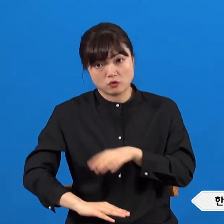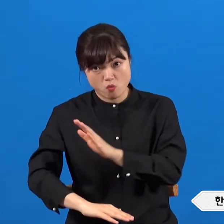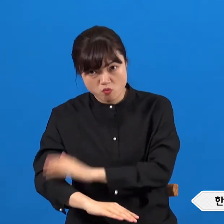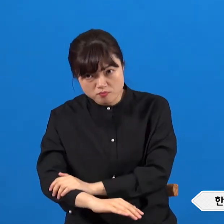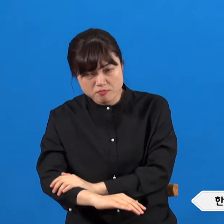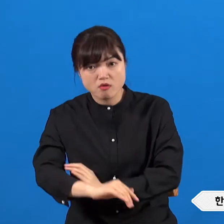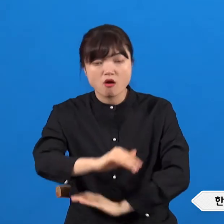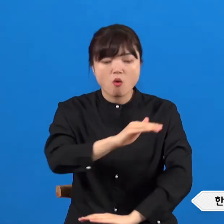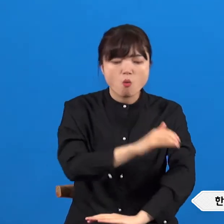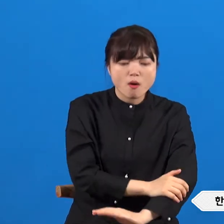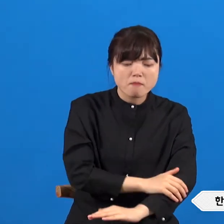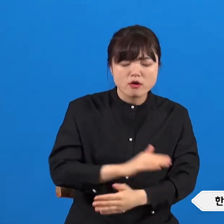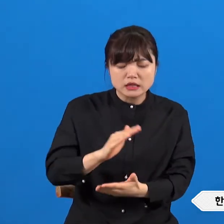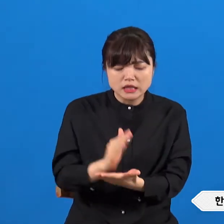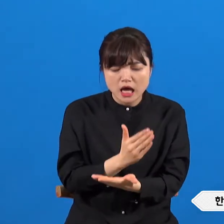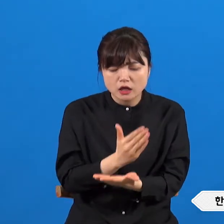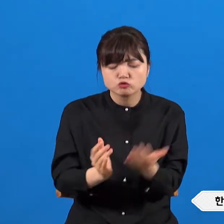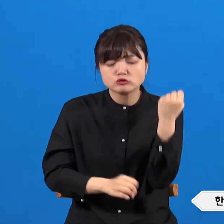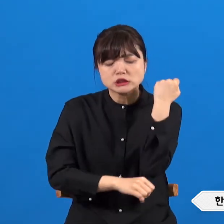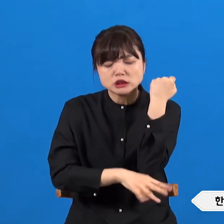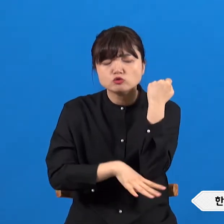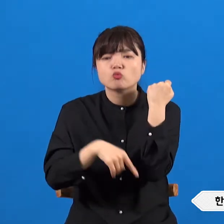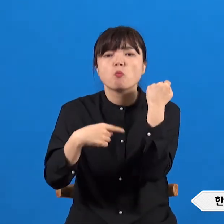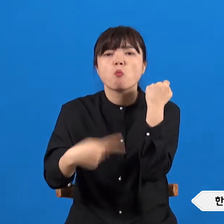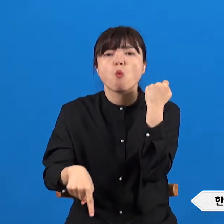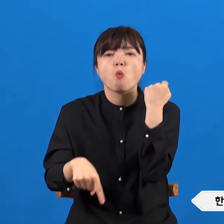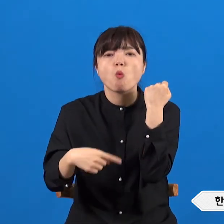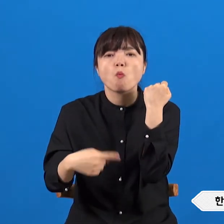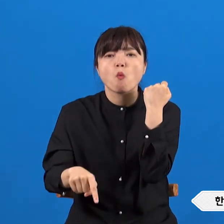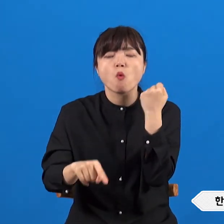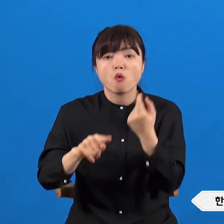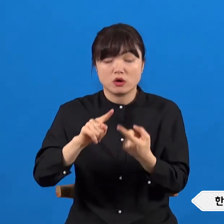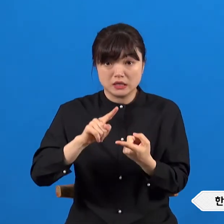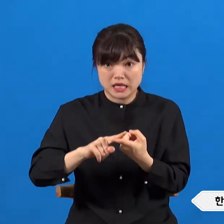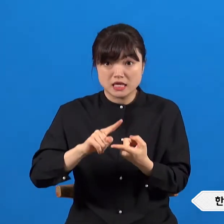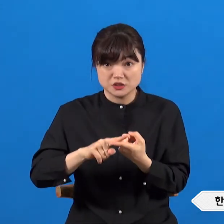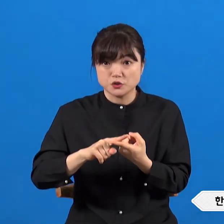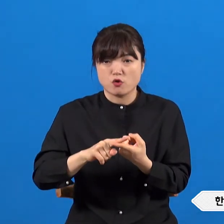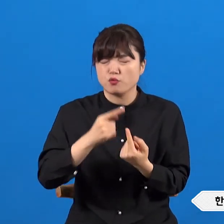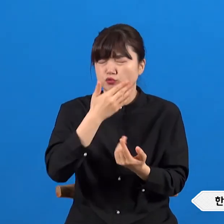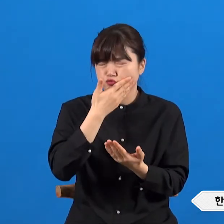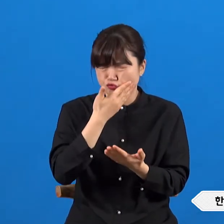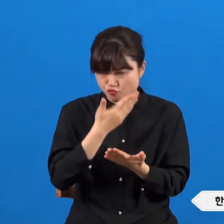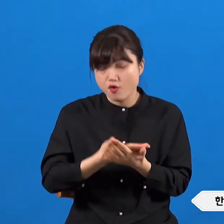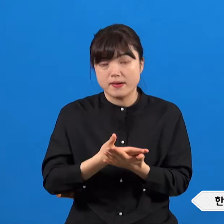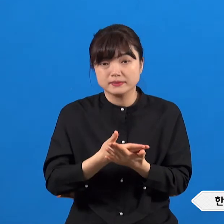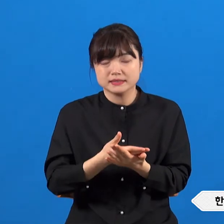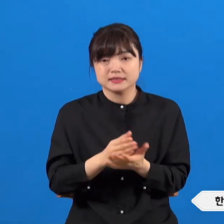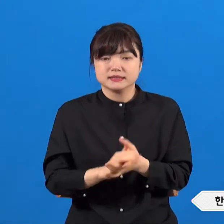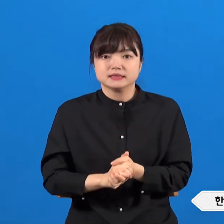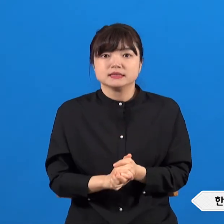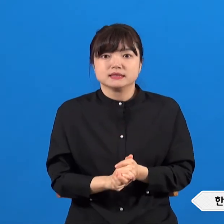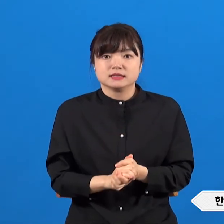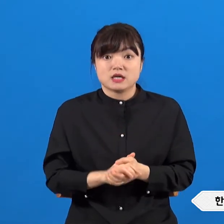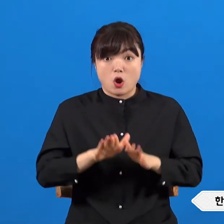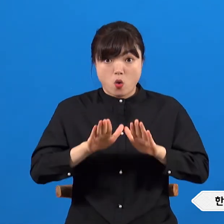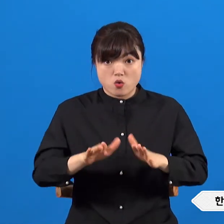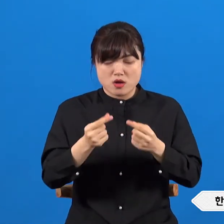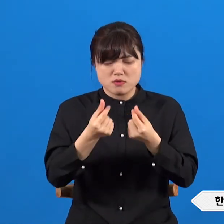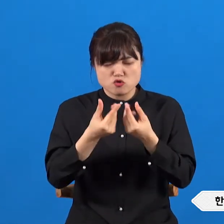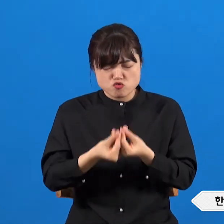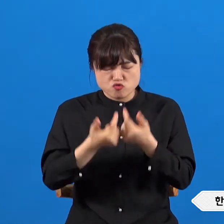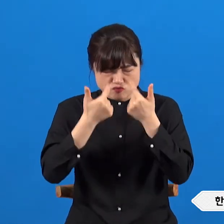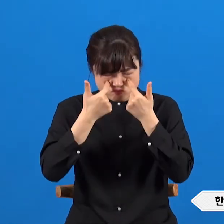오른편 왼편을 나누는 기준이 뭐냐 하는 것이 사활적으로 중요하겠죠. 오늘